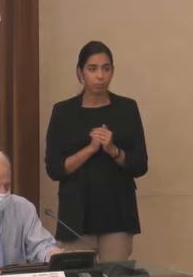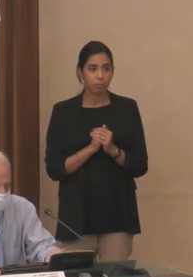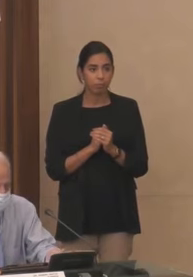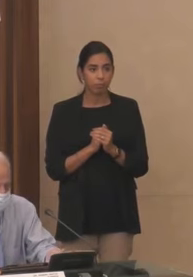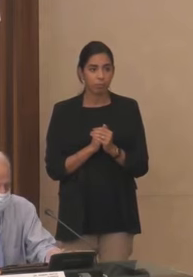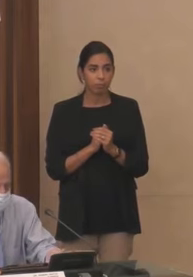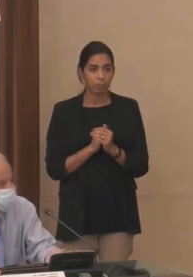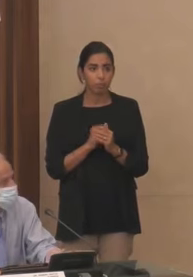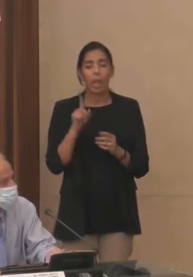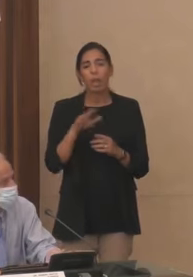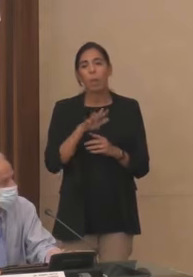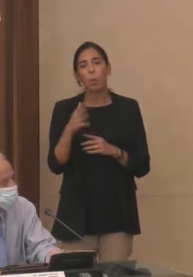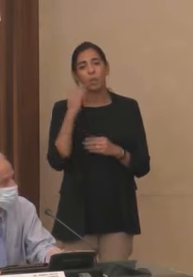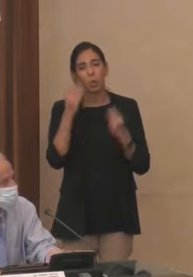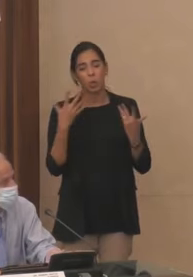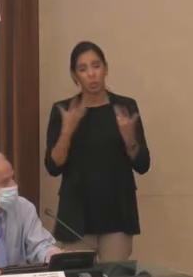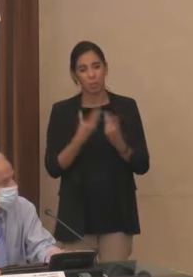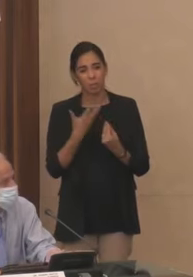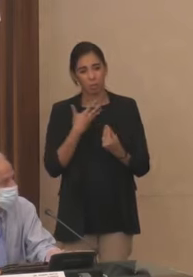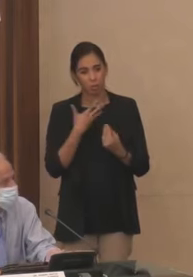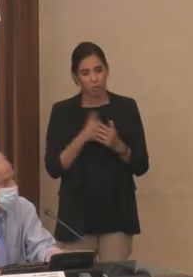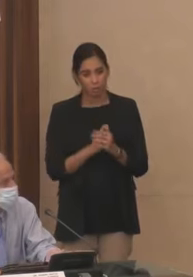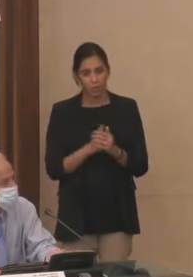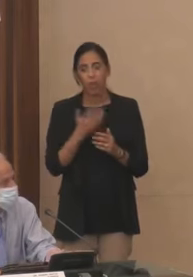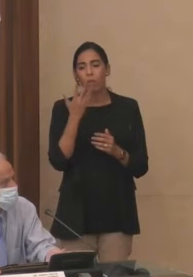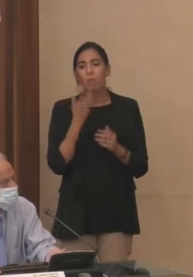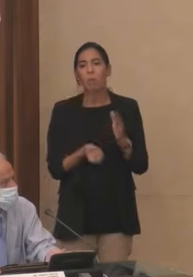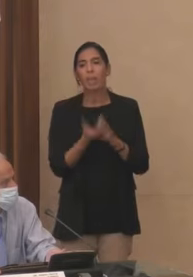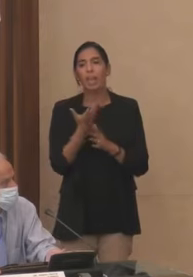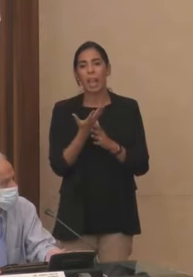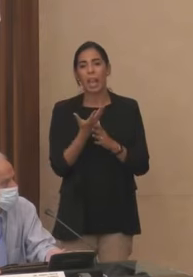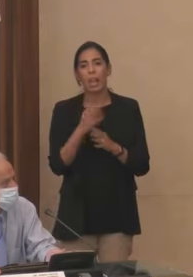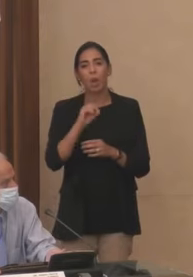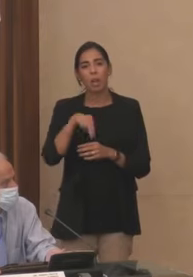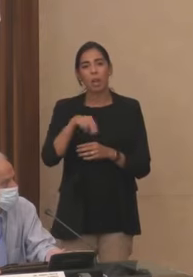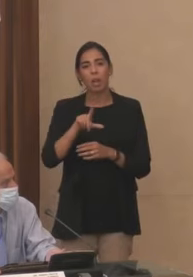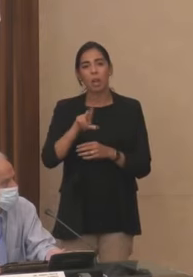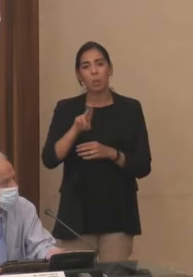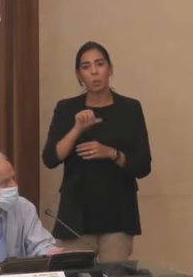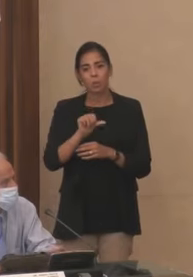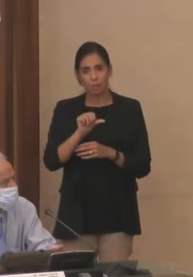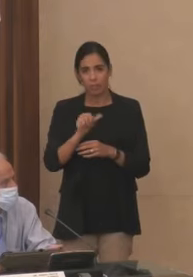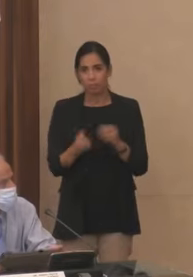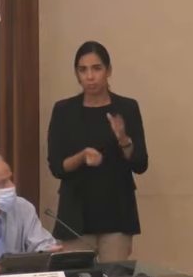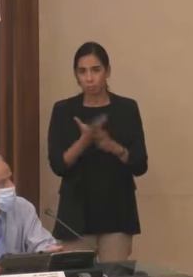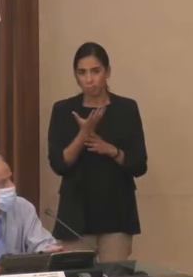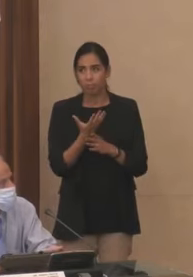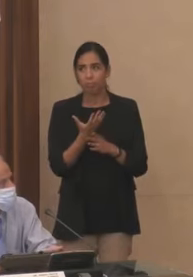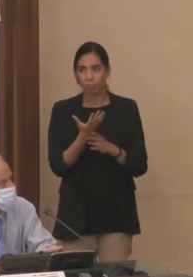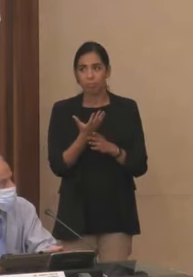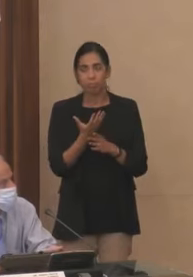Avevamo anche un altro sogno nel cassetto, che era di creare una onlus, Covid Healer, guarisci Covid, per